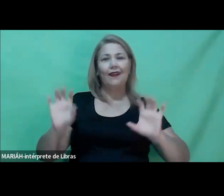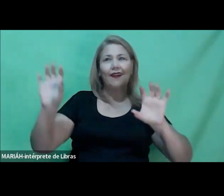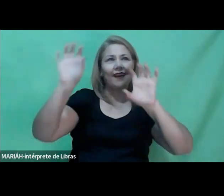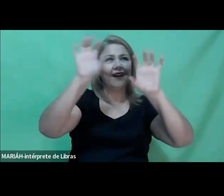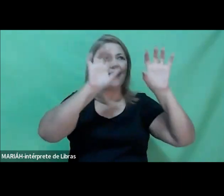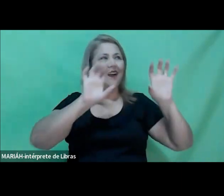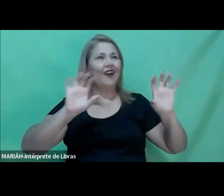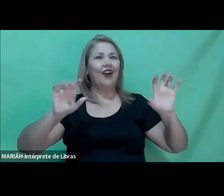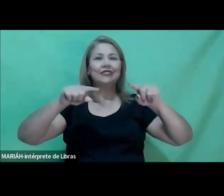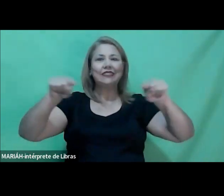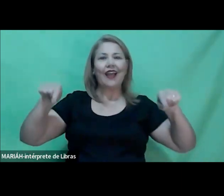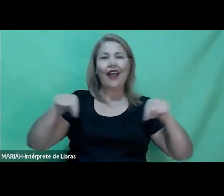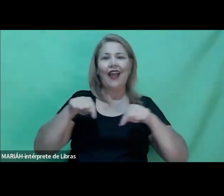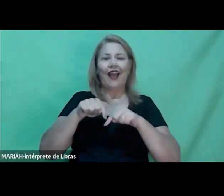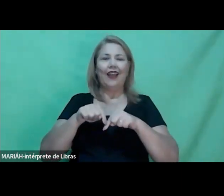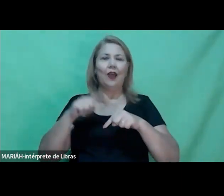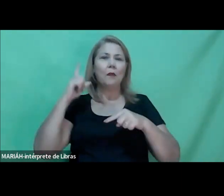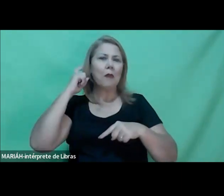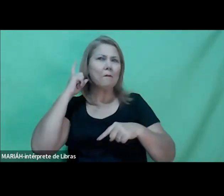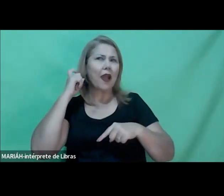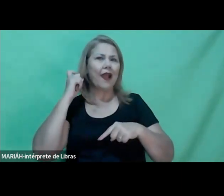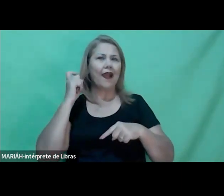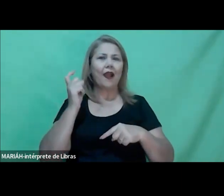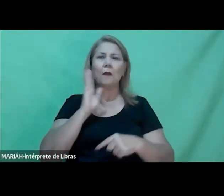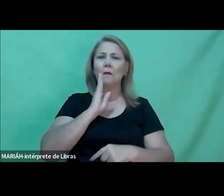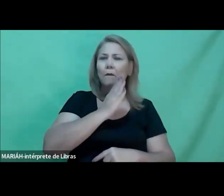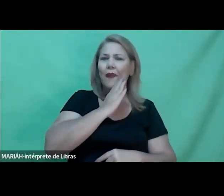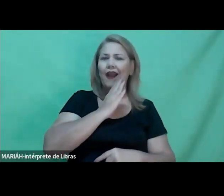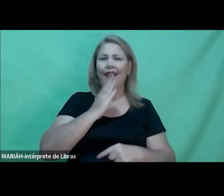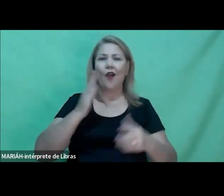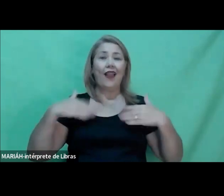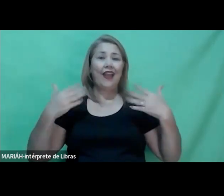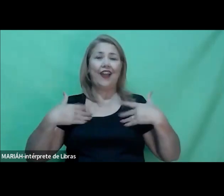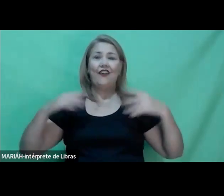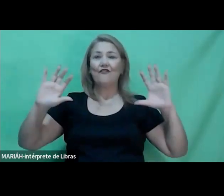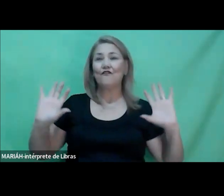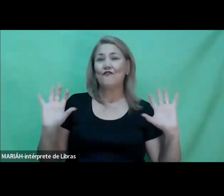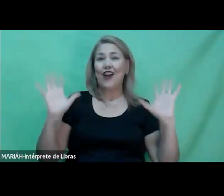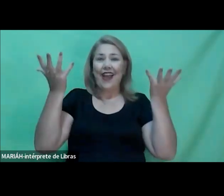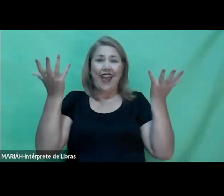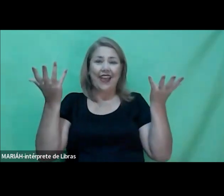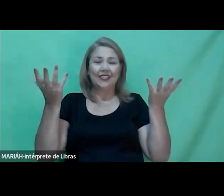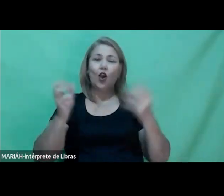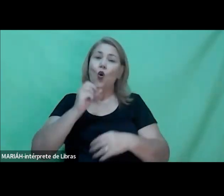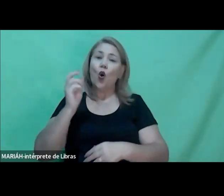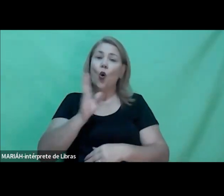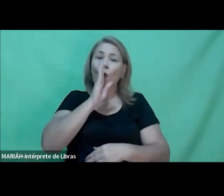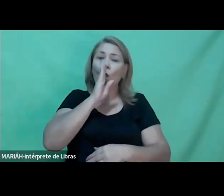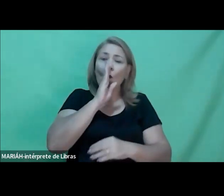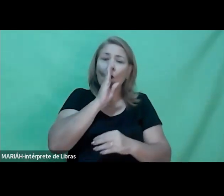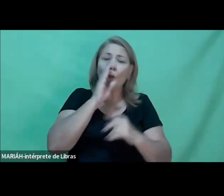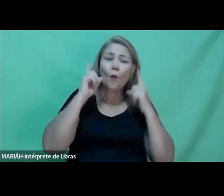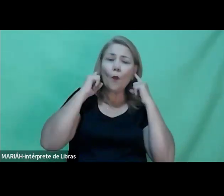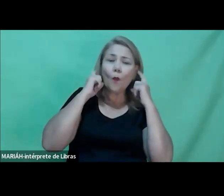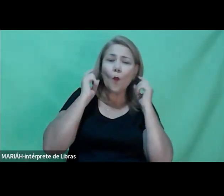ruido el bullicio de un bar o la alegría de una fiesta el silencio en un funeral Sí